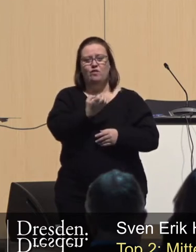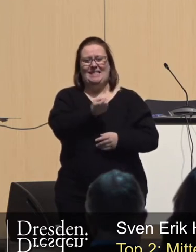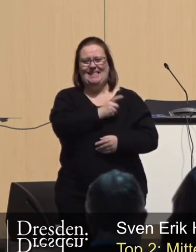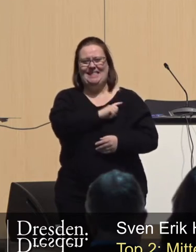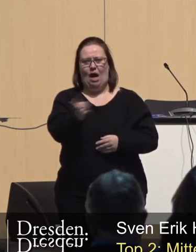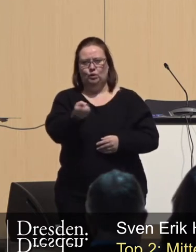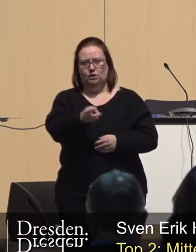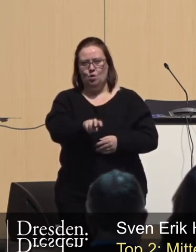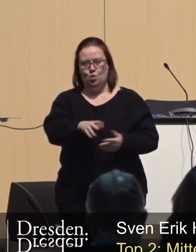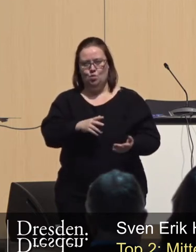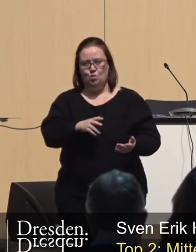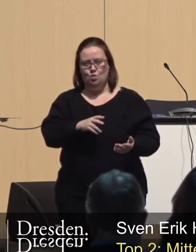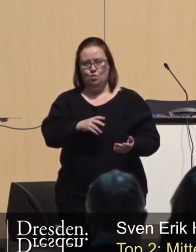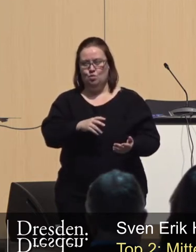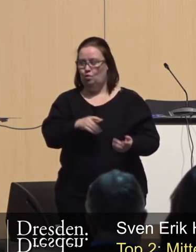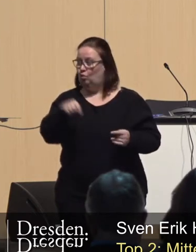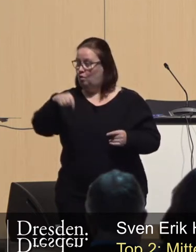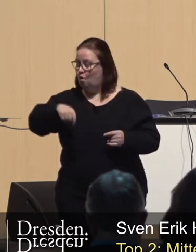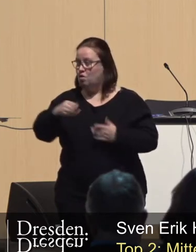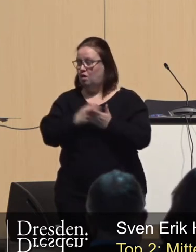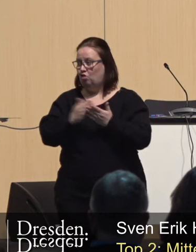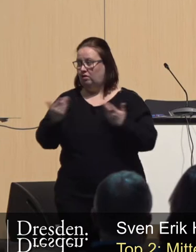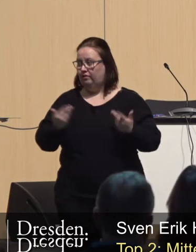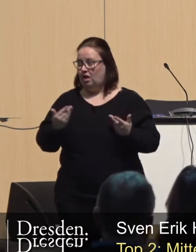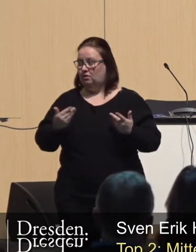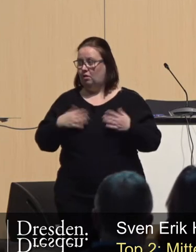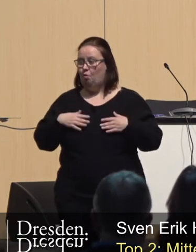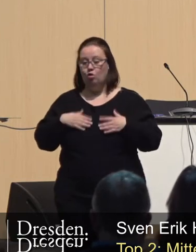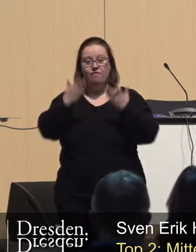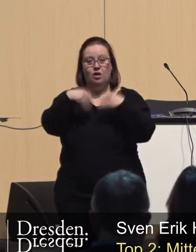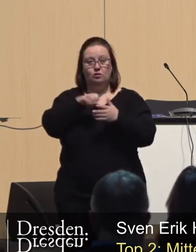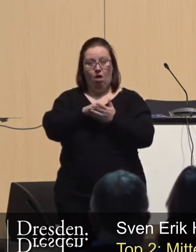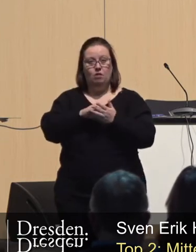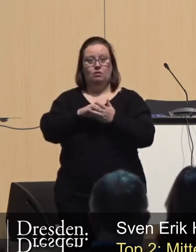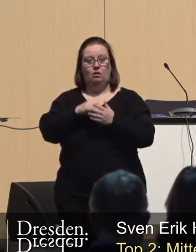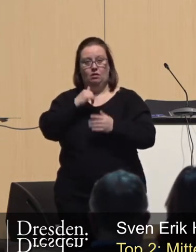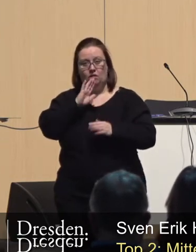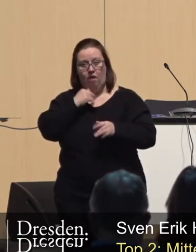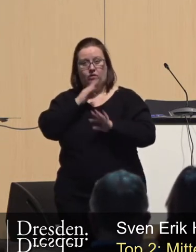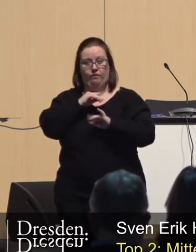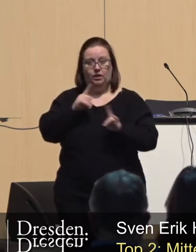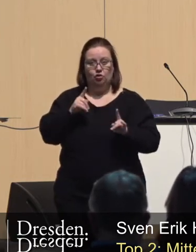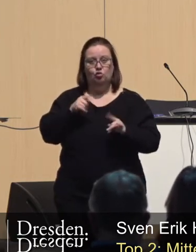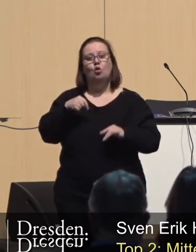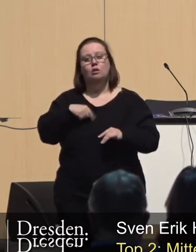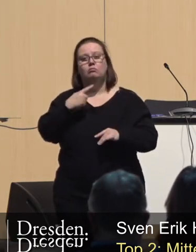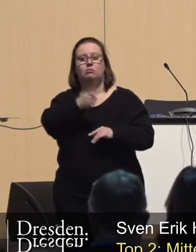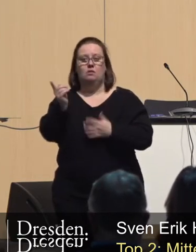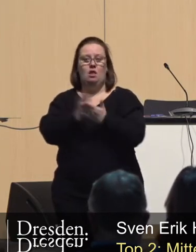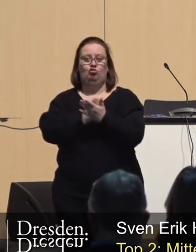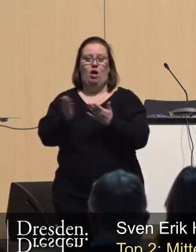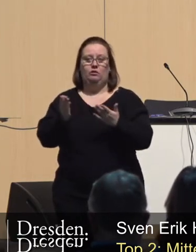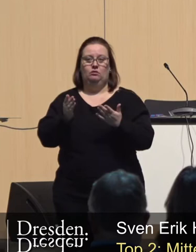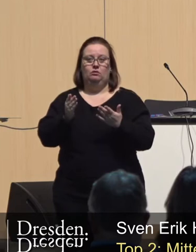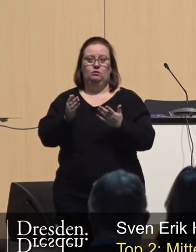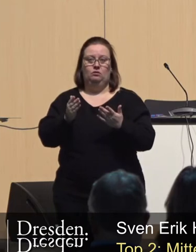aus. Und worüber Sie ja heute entscheiden sollen, heißt ja nicht, ob Weihnachtsmärkte stattfinden sollen, sondern worüber Sie entscheiden sollen